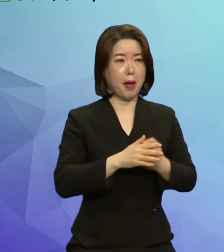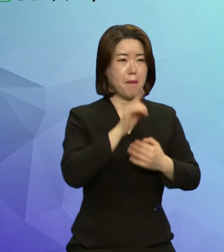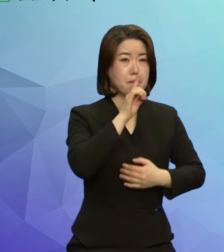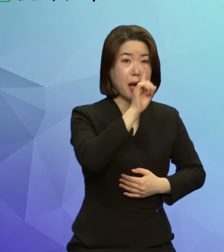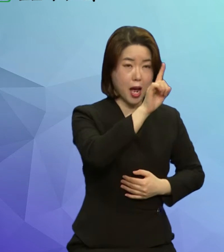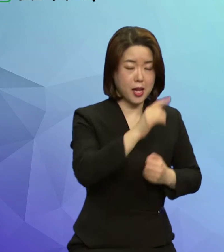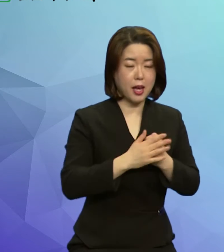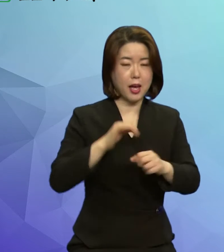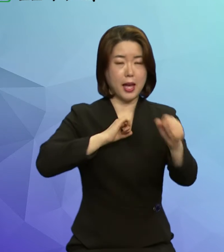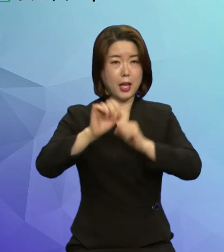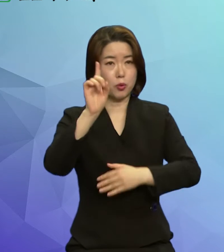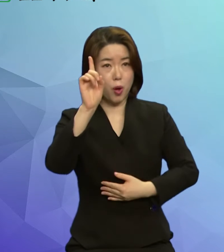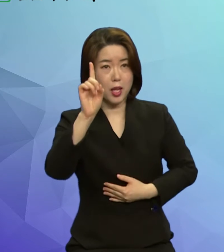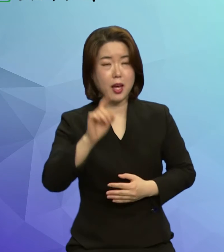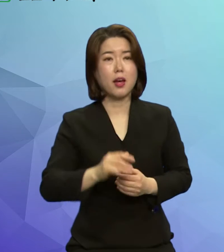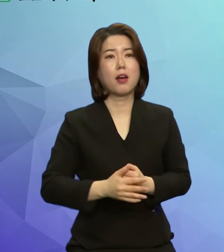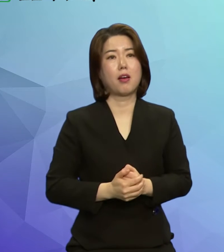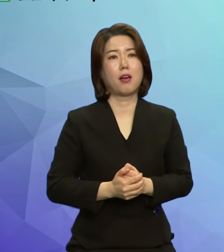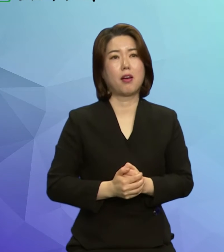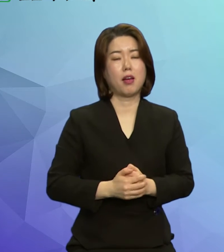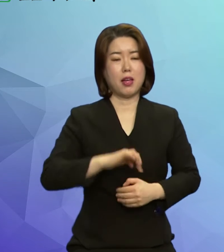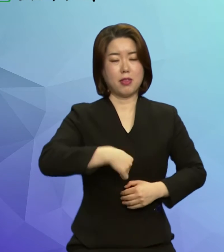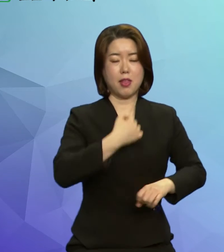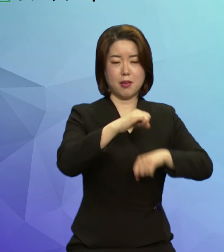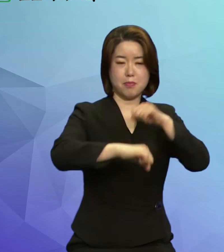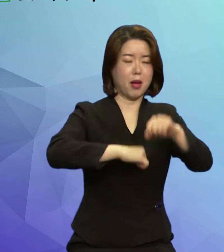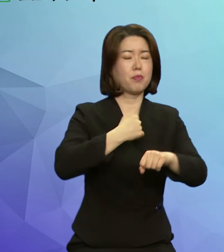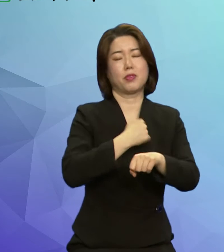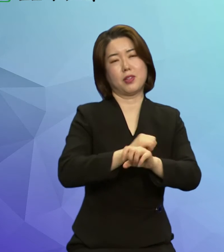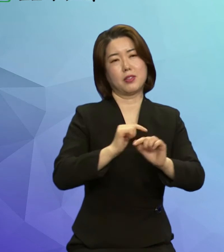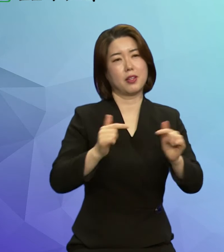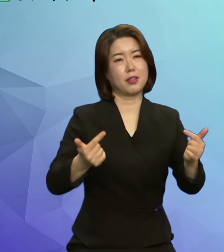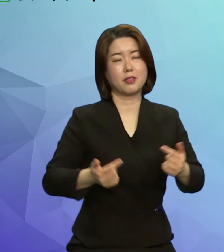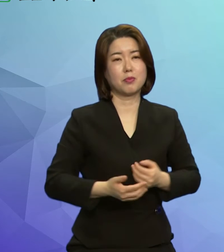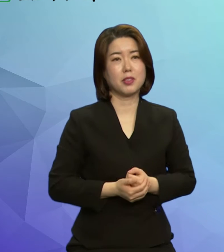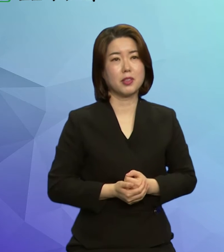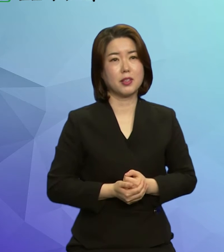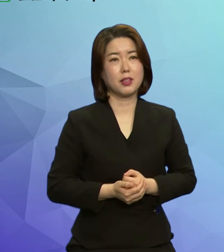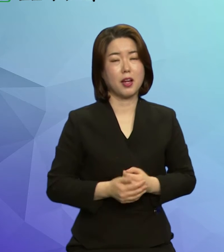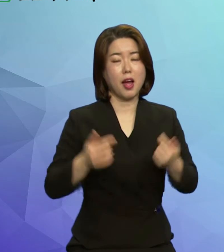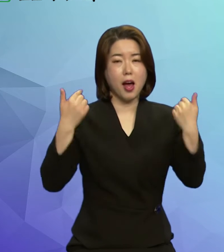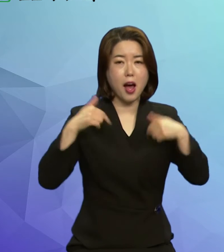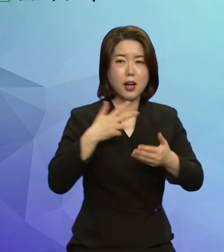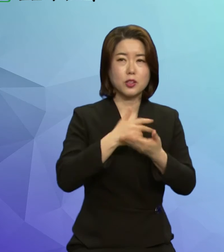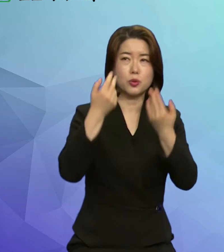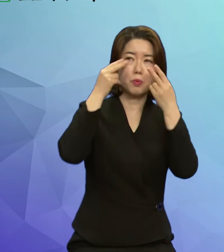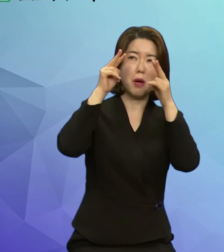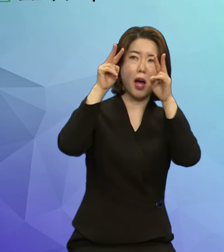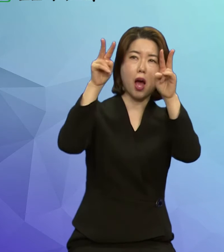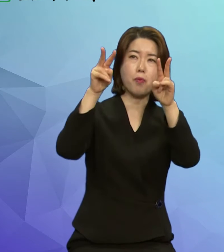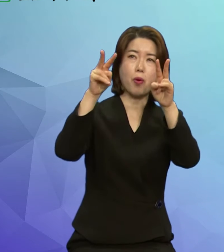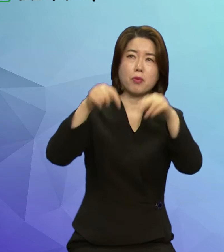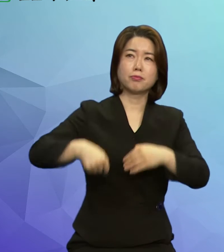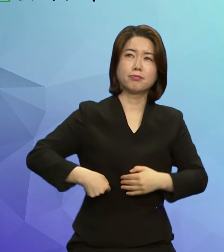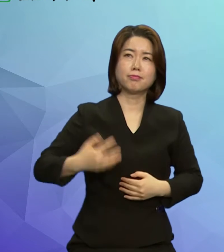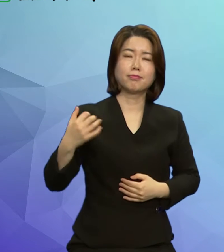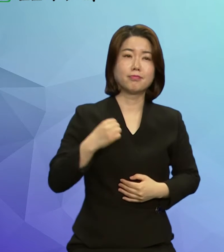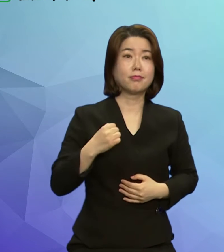한마디 행동 하나 그는 자기 마음대로 하지 않았습니다. 항상 주님을 바라보는 마음으로